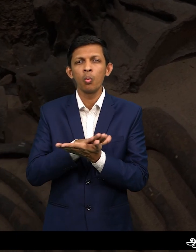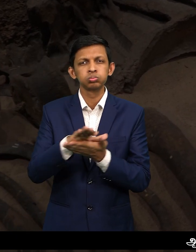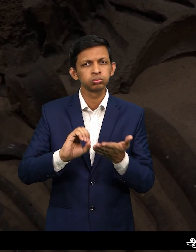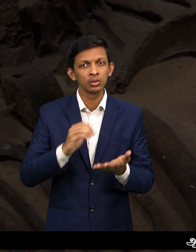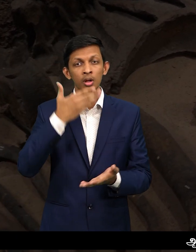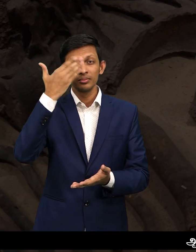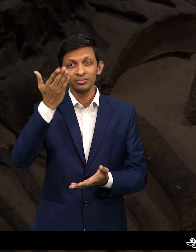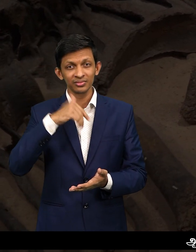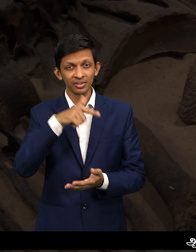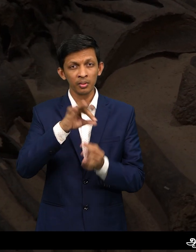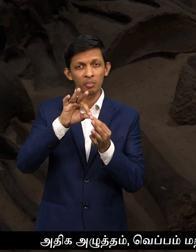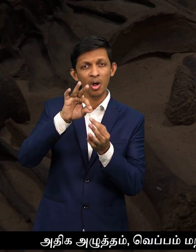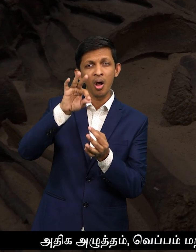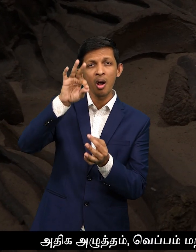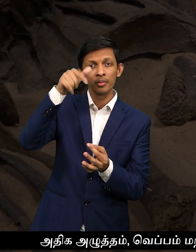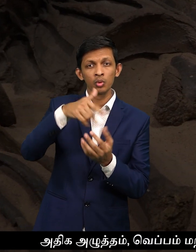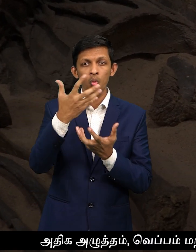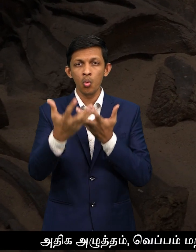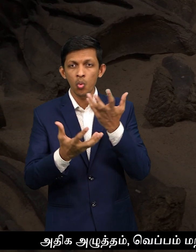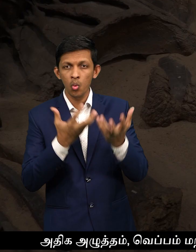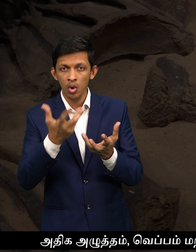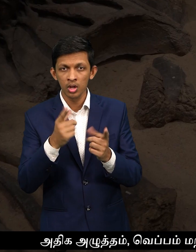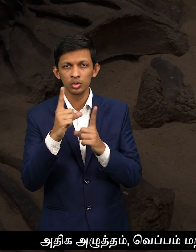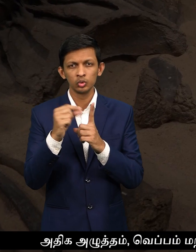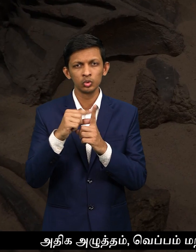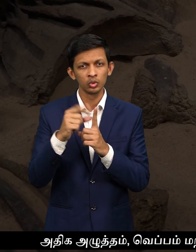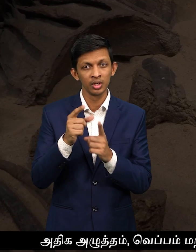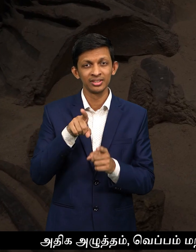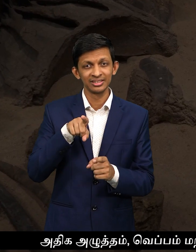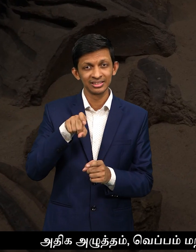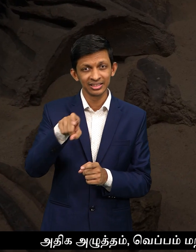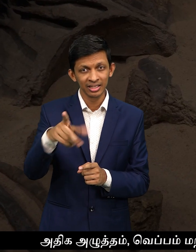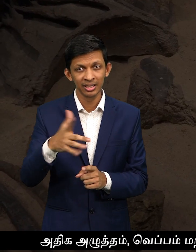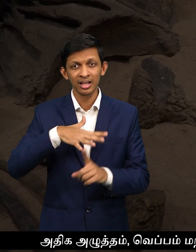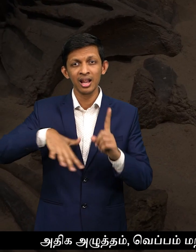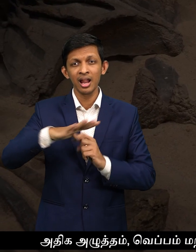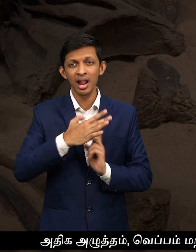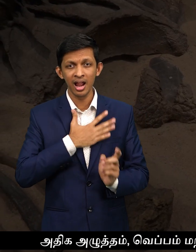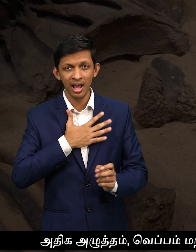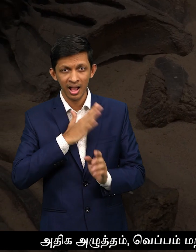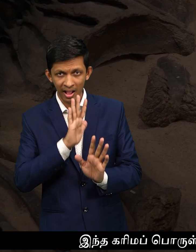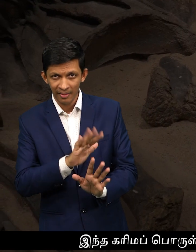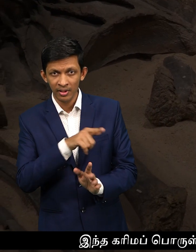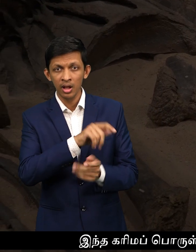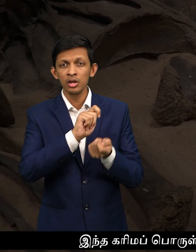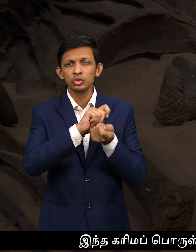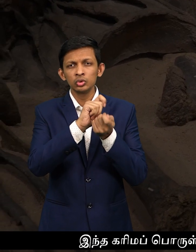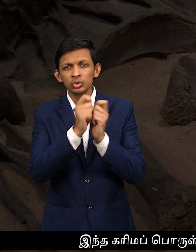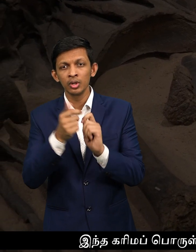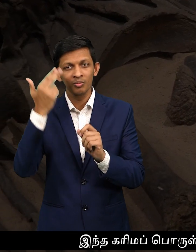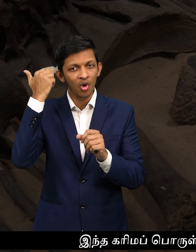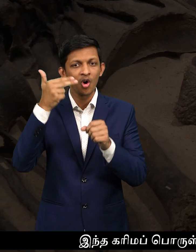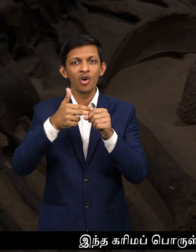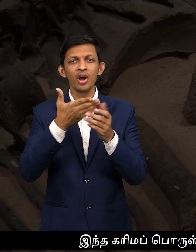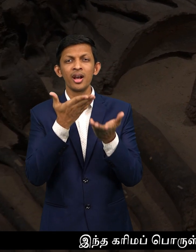ஆக்சிஜன் இல்லாததால் அதிக அழுத்தம், வெப்பம் மற்றும் பாக்டீரியாவின் செயல்பாட்டின் காரணமாக இந்த கரிமப்